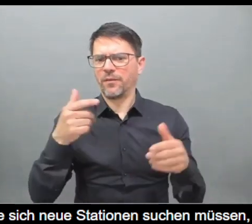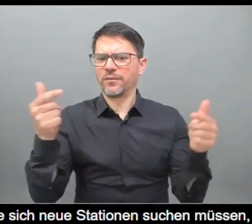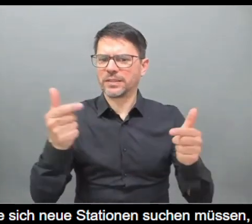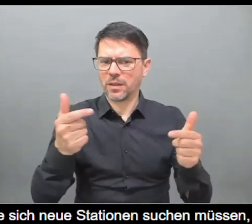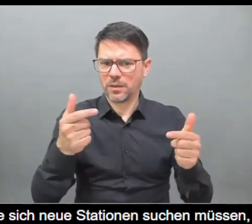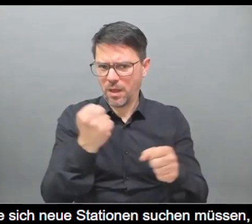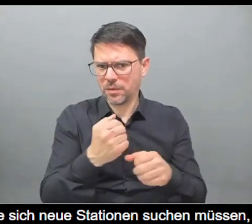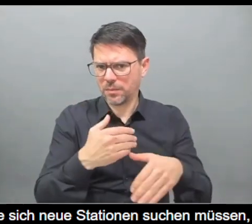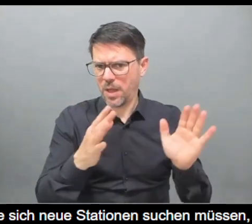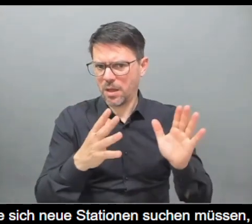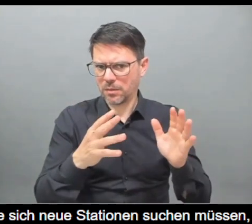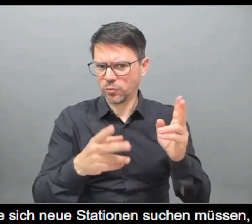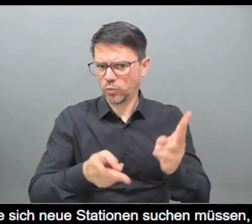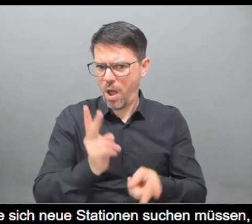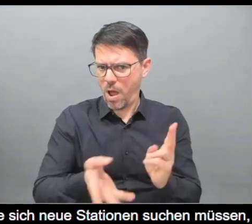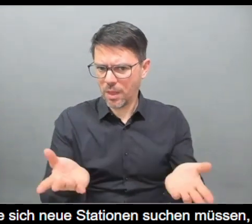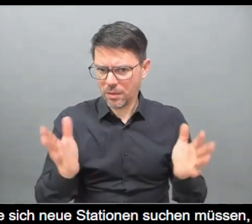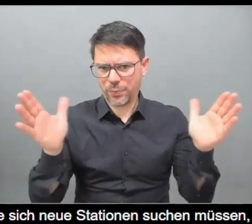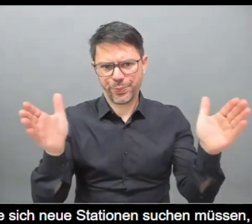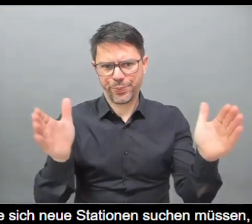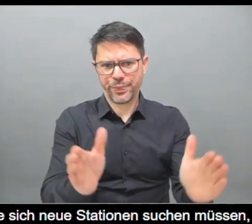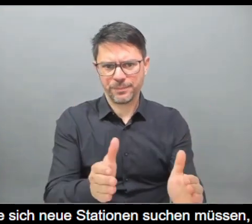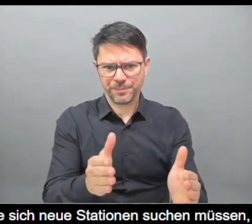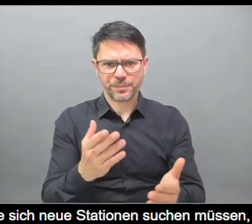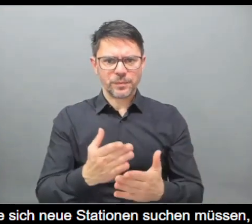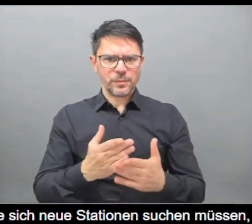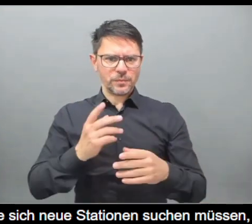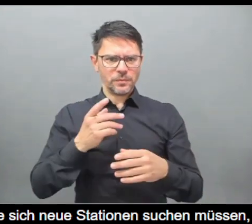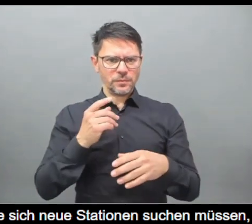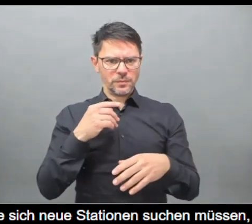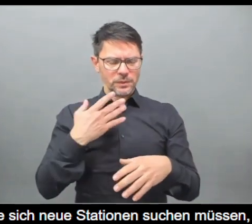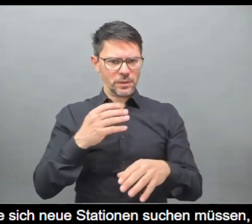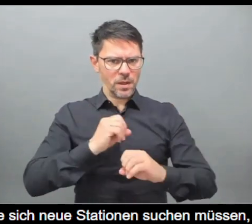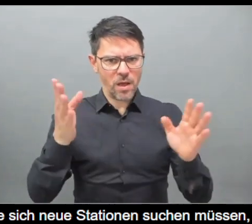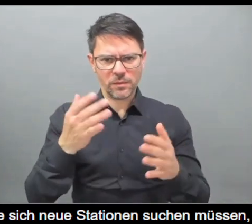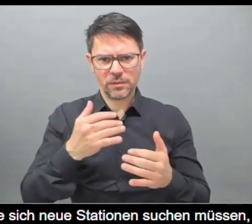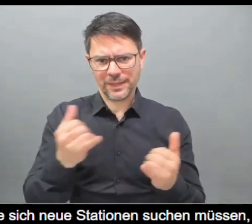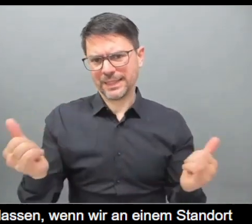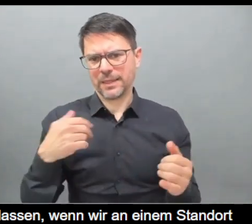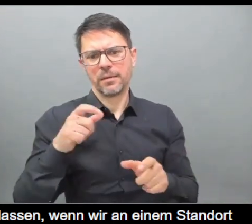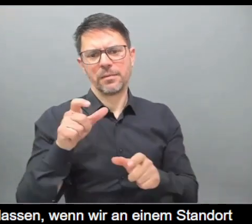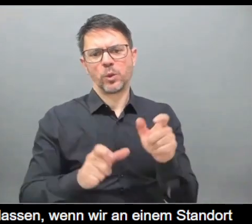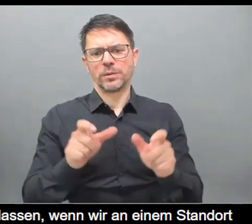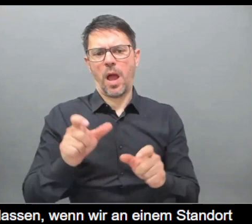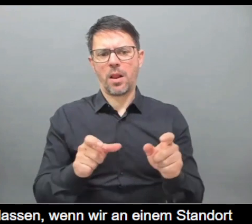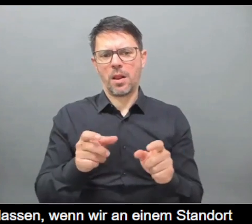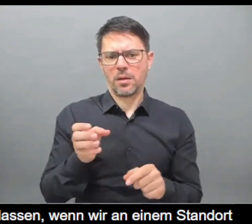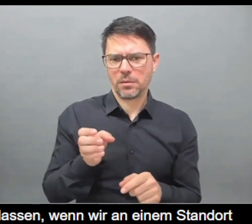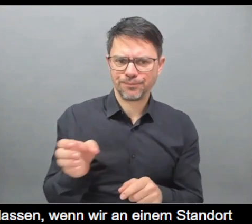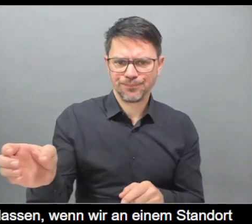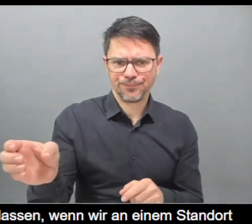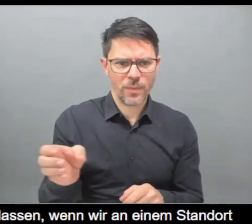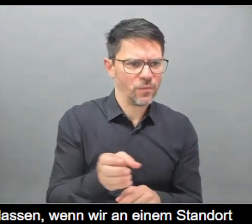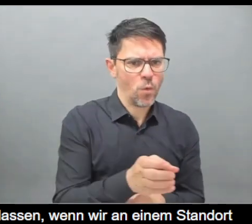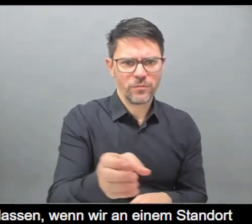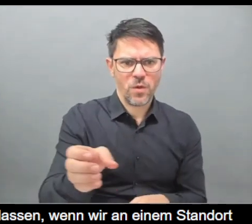Bürokratieabbau. Auch dazu fehlen mir tatsächlich die Aussagen in diesem Konzept. Deswegen müssen wir da nochmal